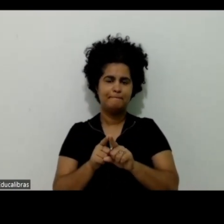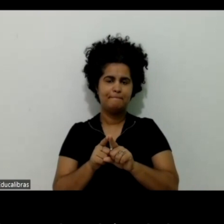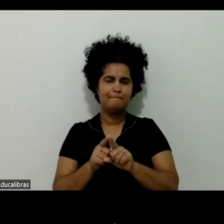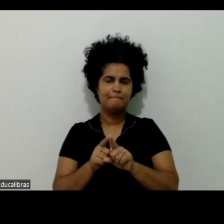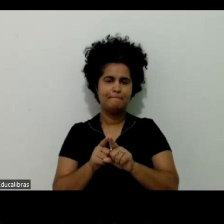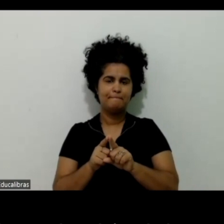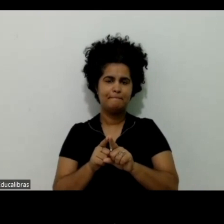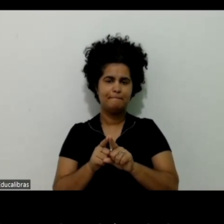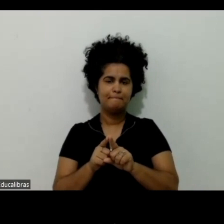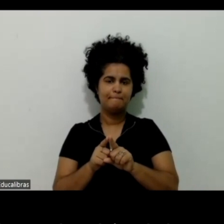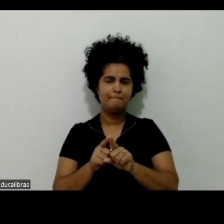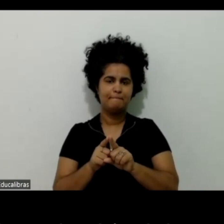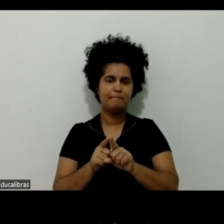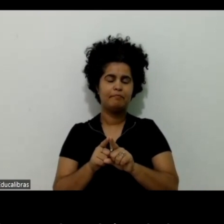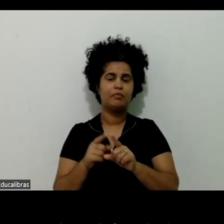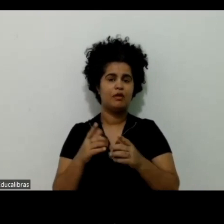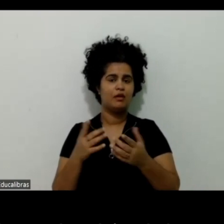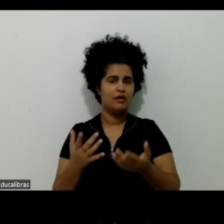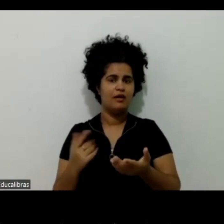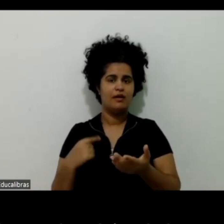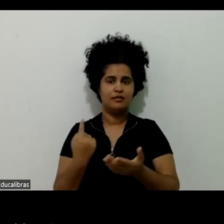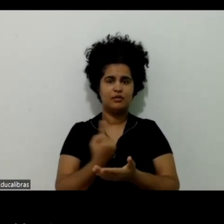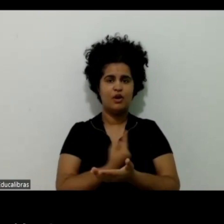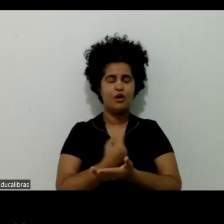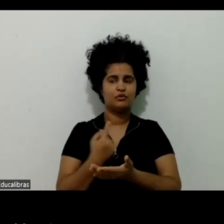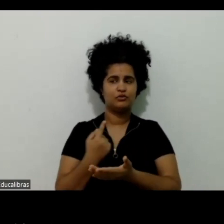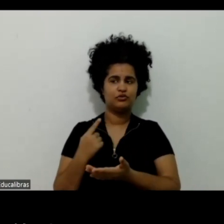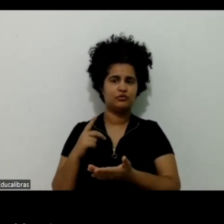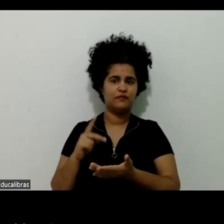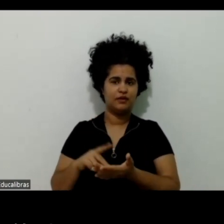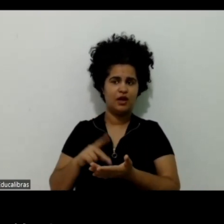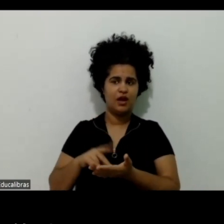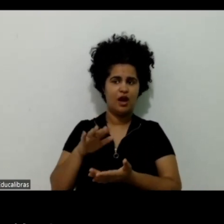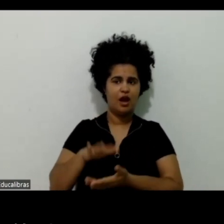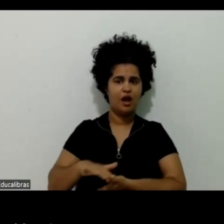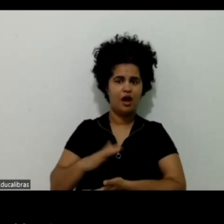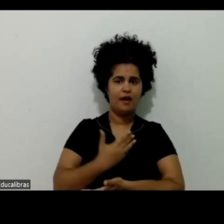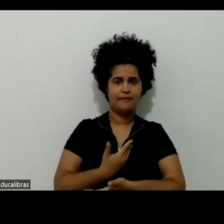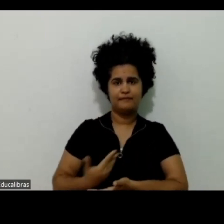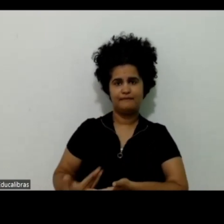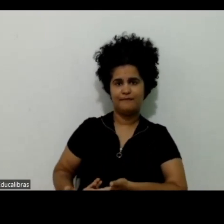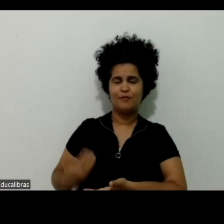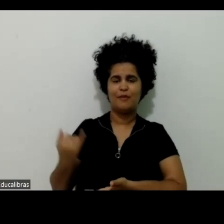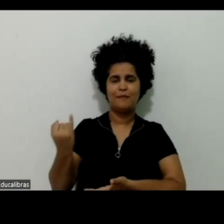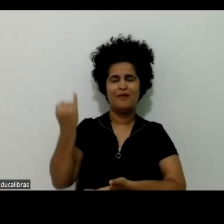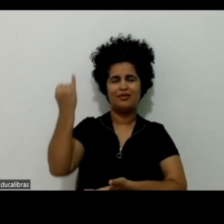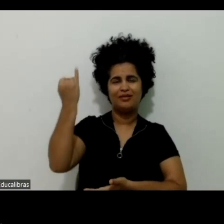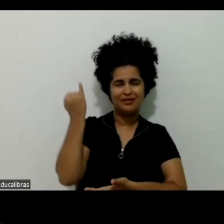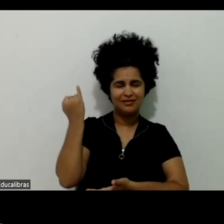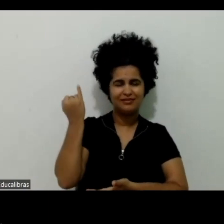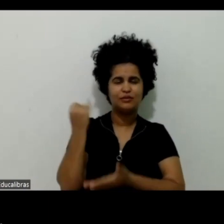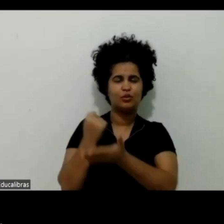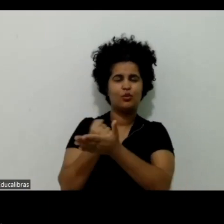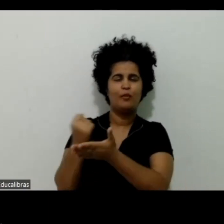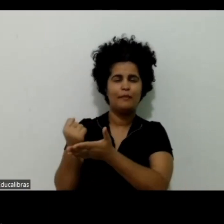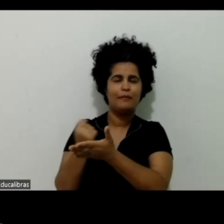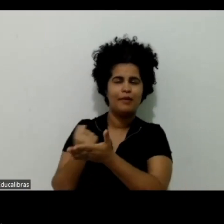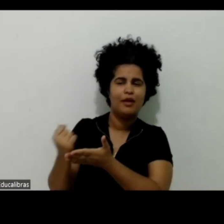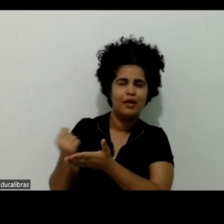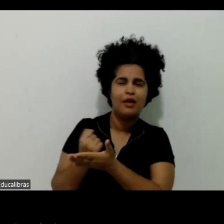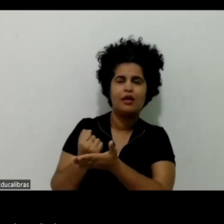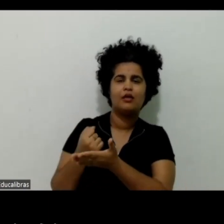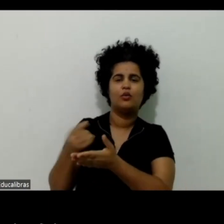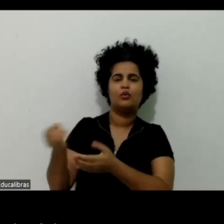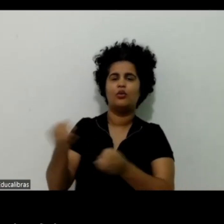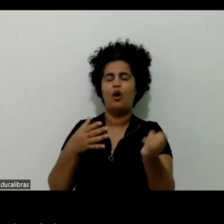essa que na verdade para nós já trata de uma bandeira de luta, né, o princípio negociável, né, a partir de documentos, né, de notas